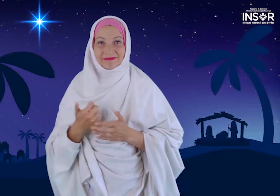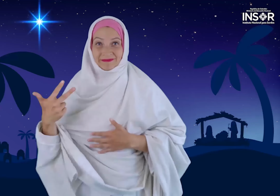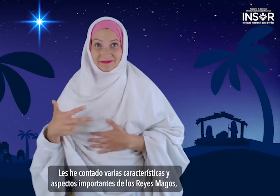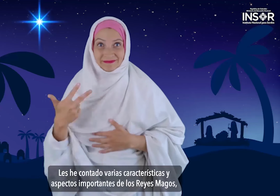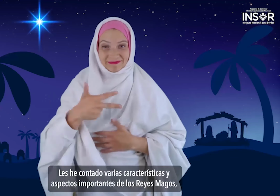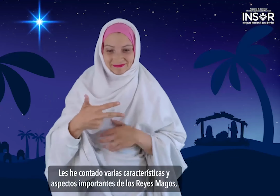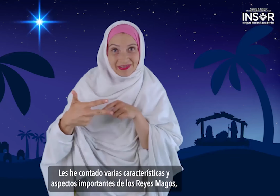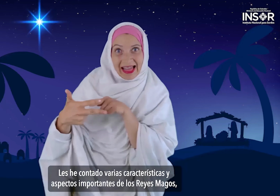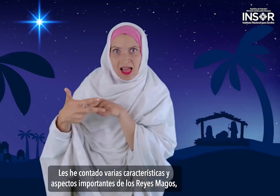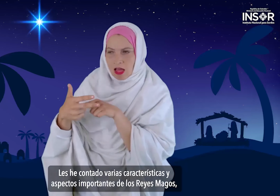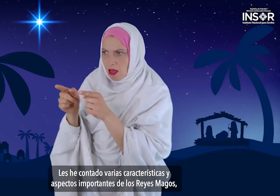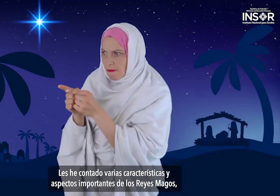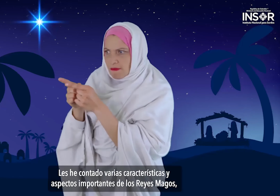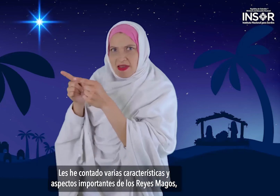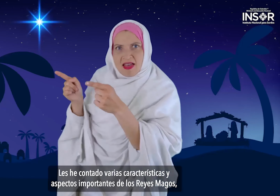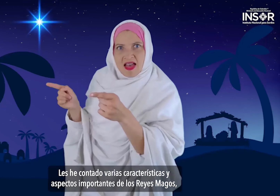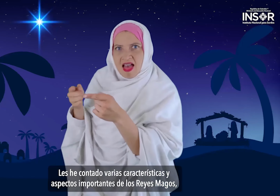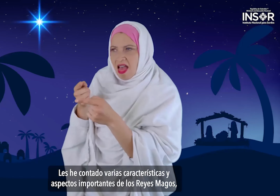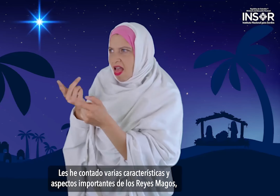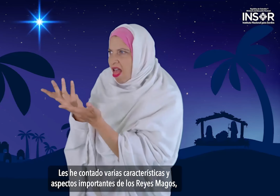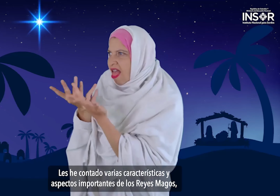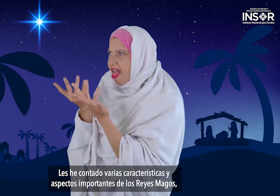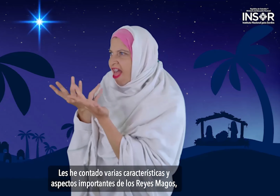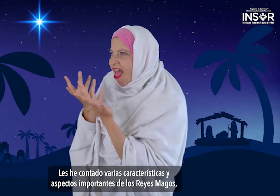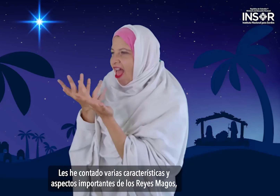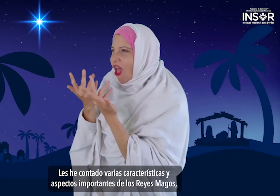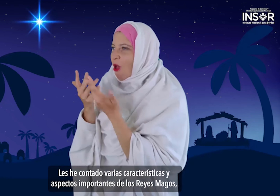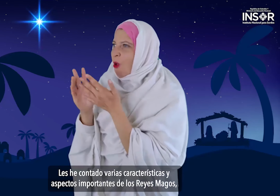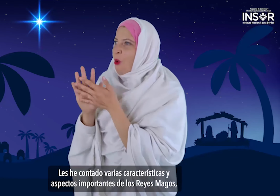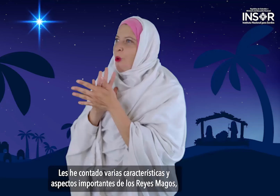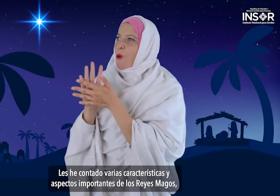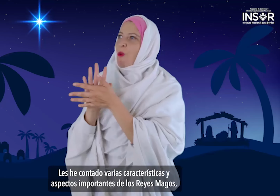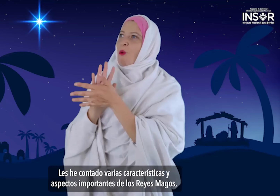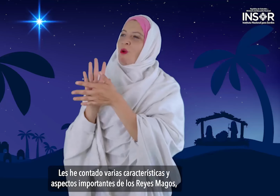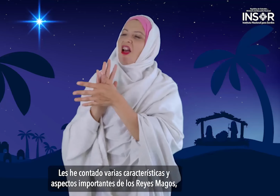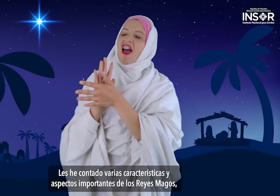Les he contado varias características y aspectos importantes de los reyes magos.